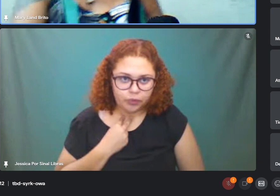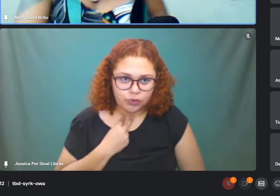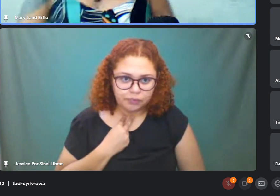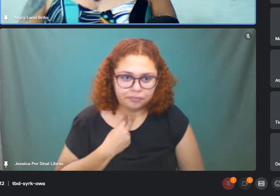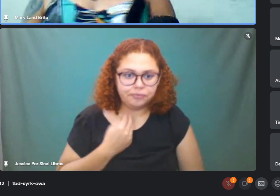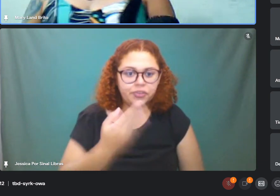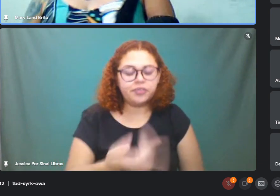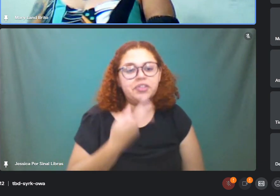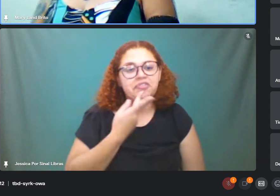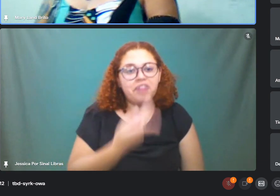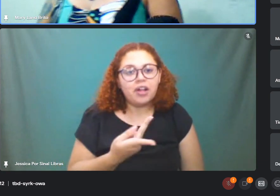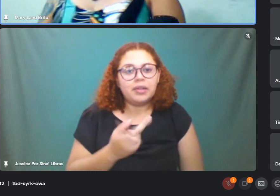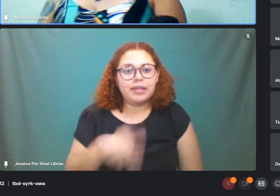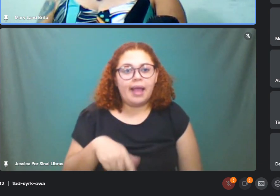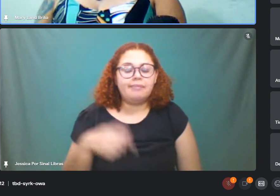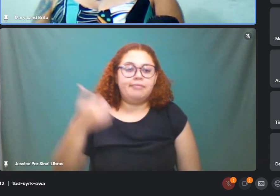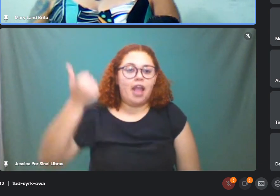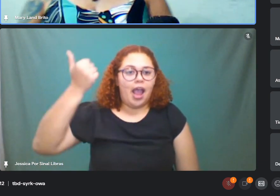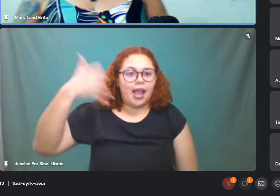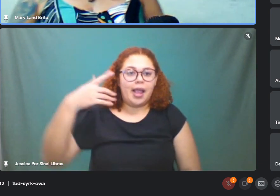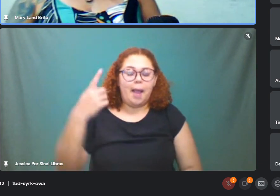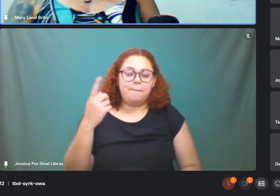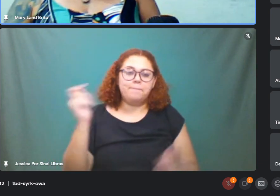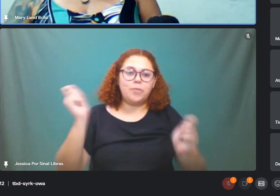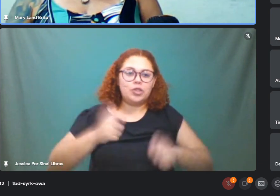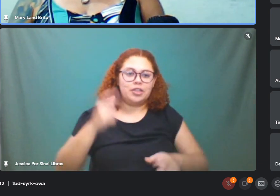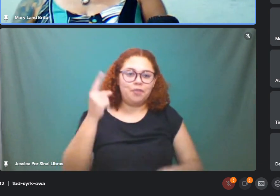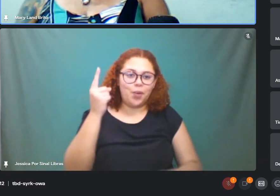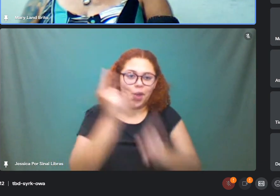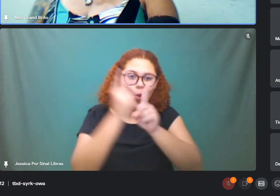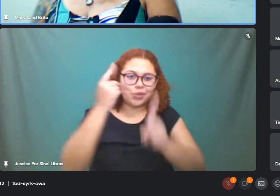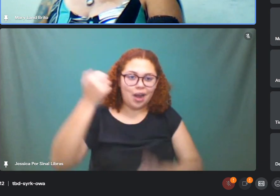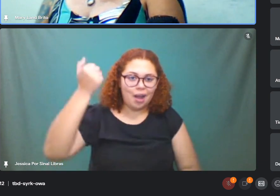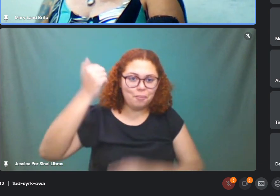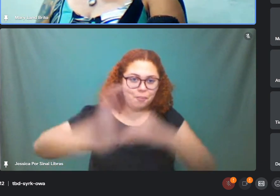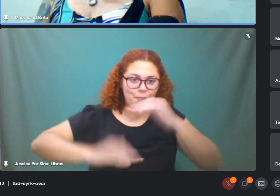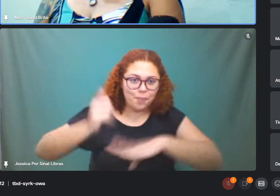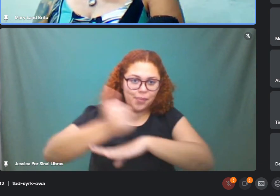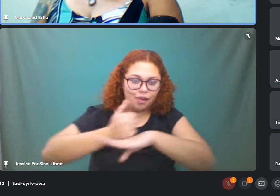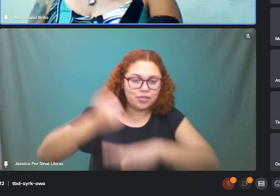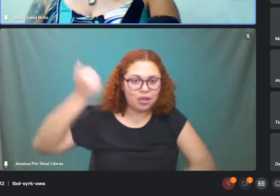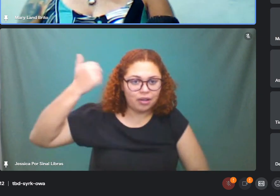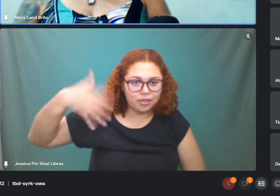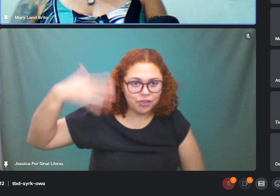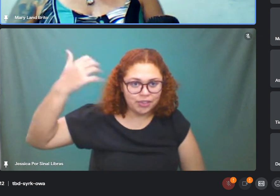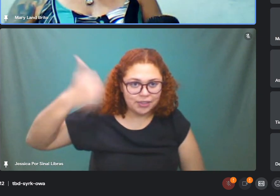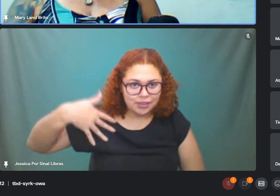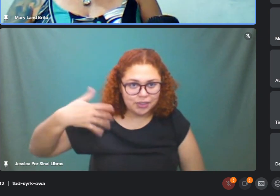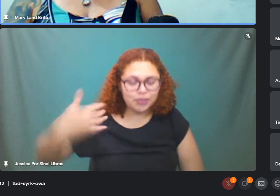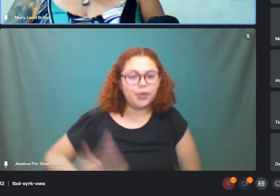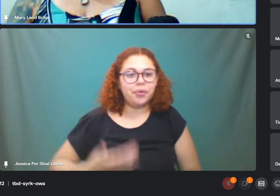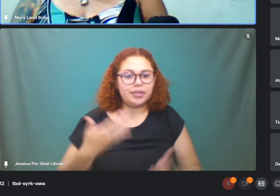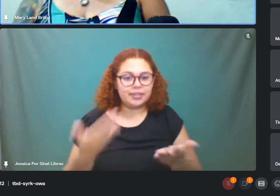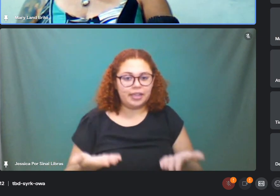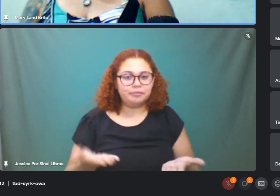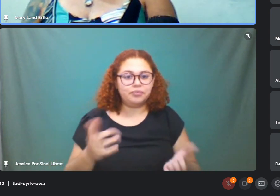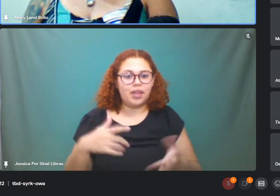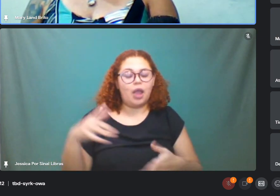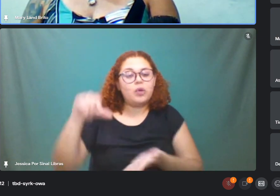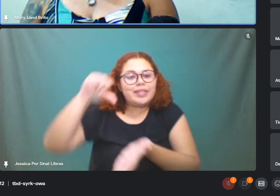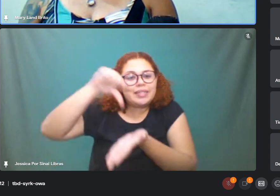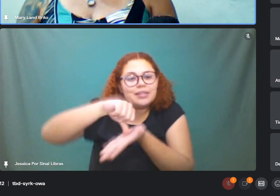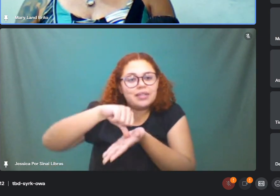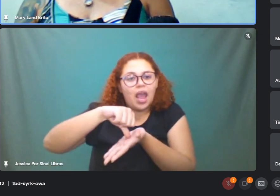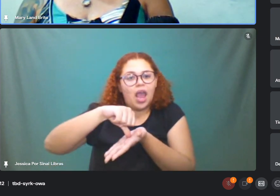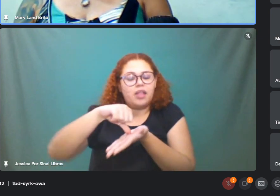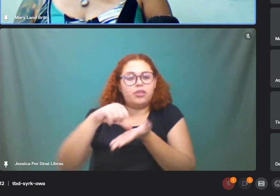achar audiodescritores, e aí é um centro, né, de atenção aos alunos que precisam